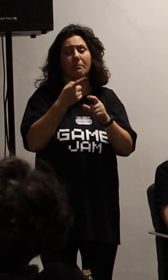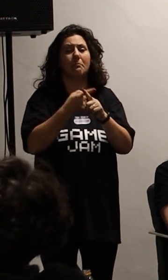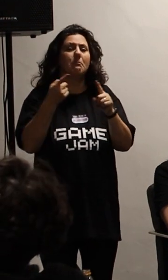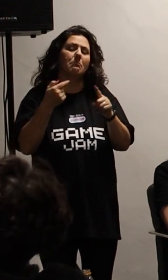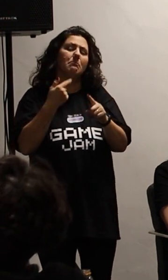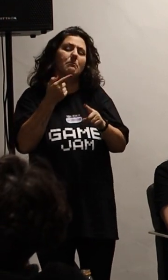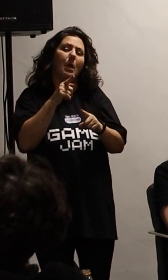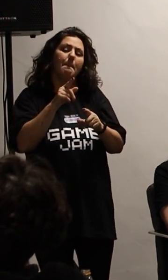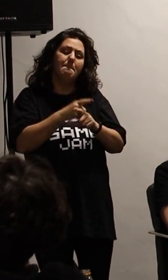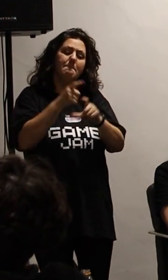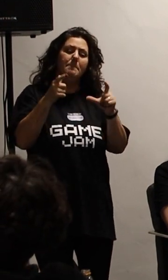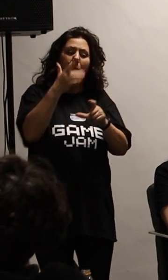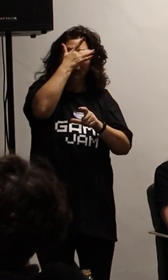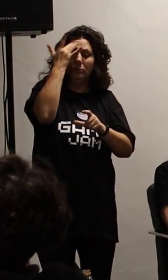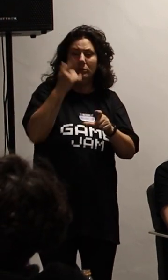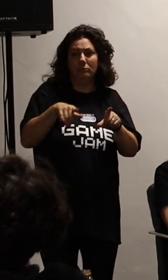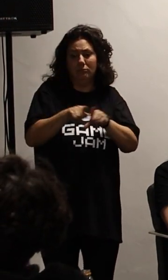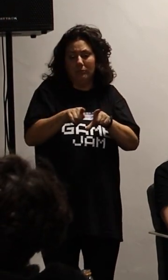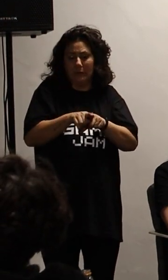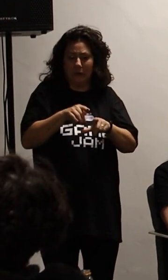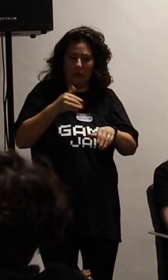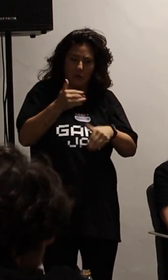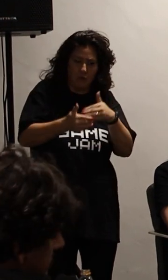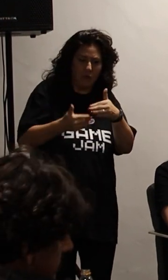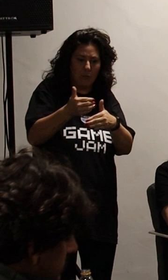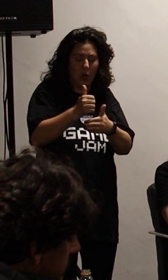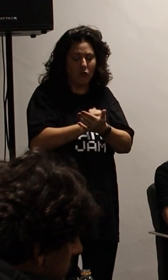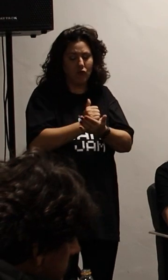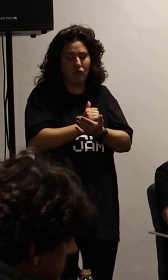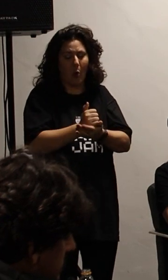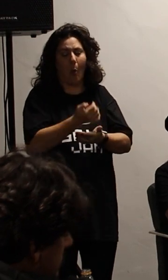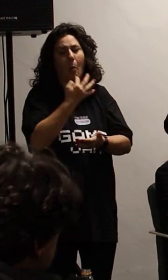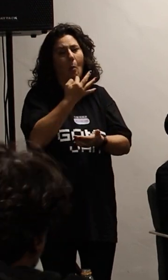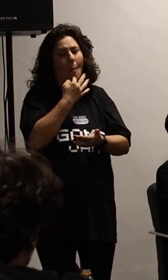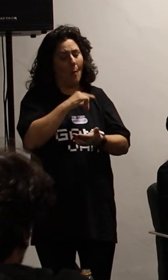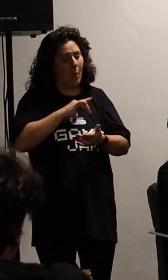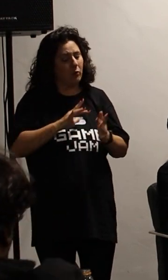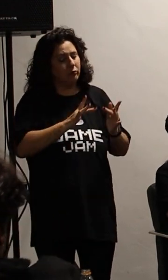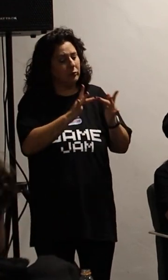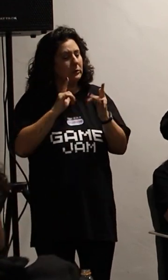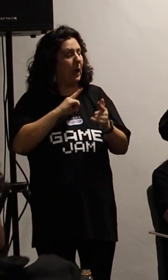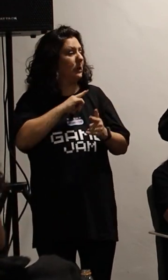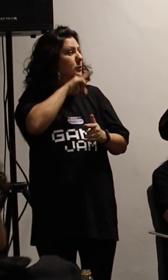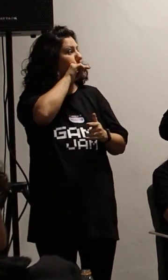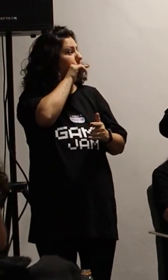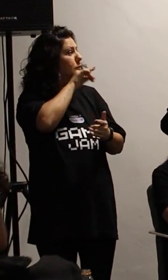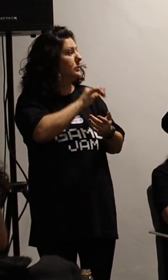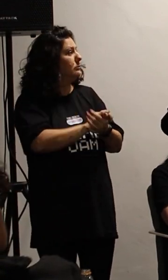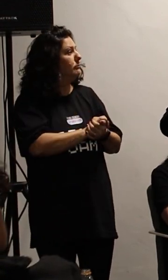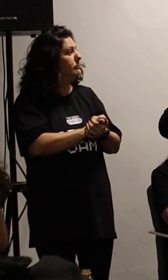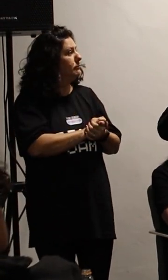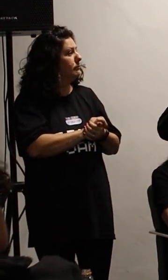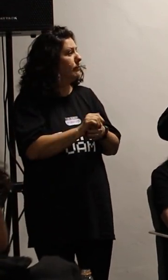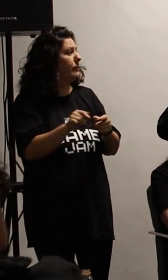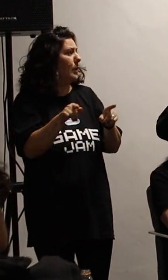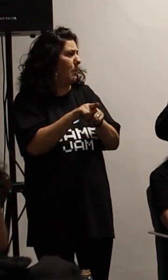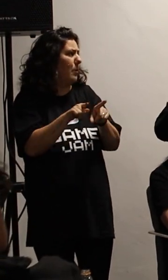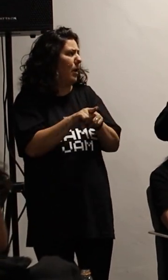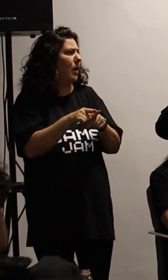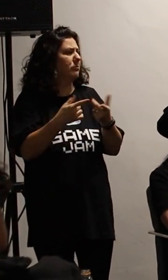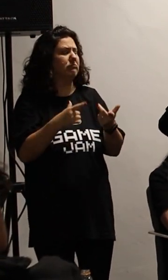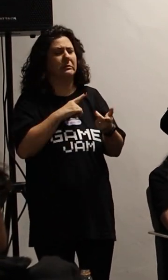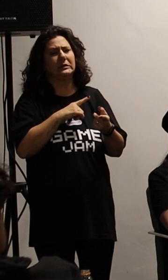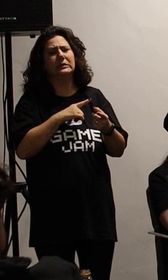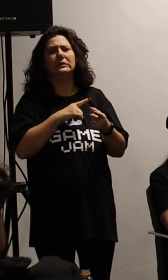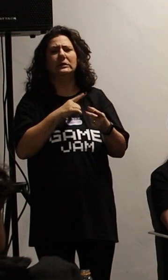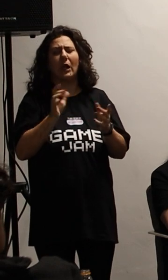pessoas da área de desenvolvimento de jogos que eu conheço, que eu tenho contato, estão no Twitter. E aí existem alguns fóruns de